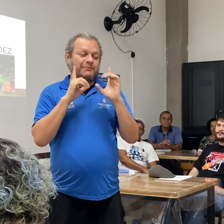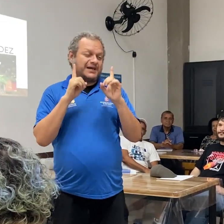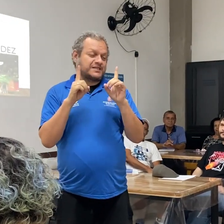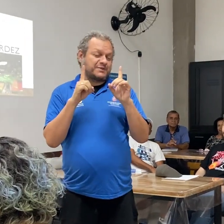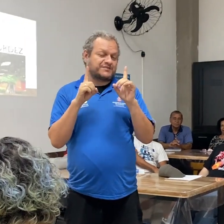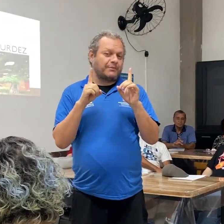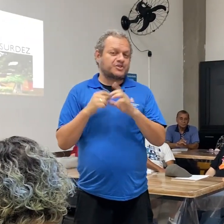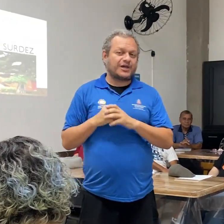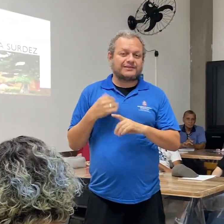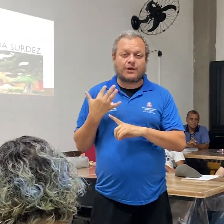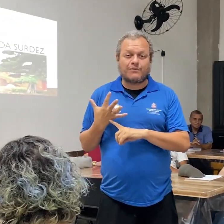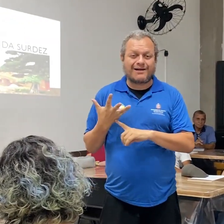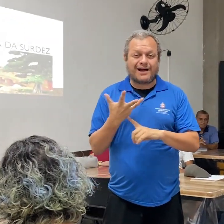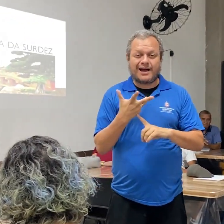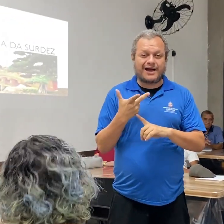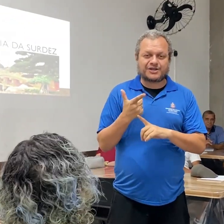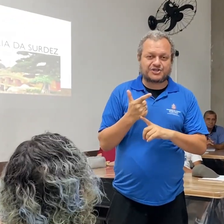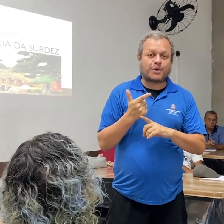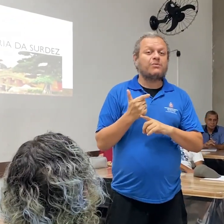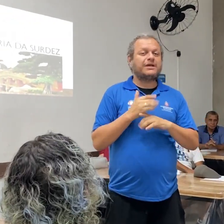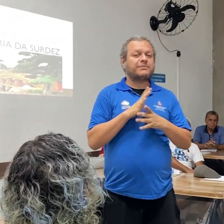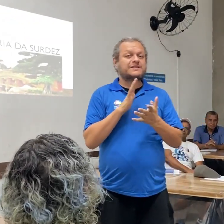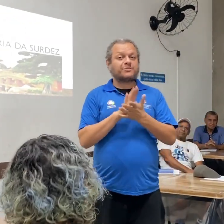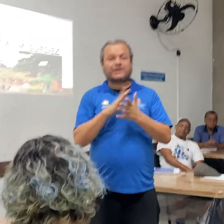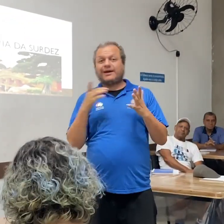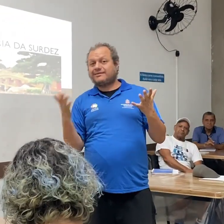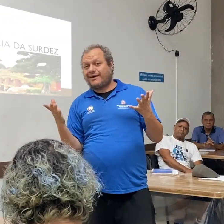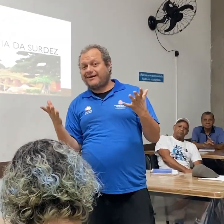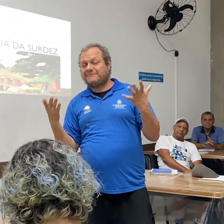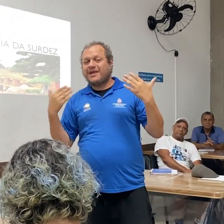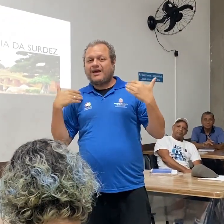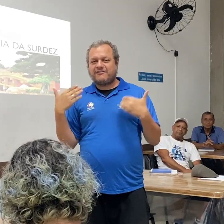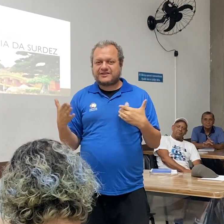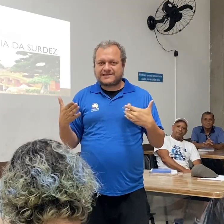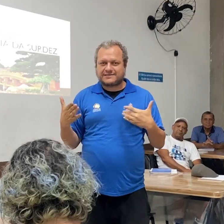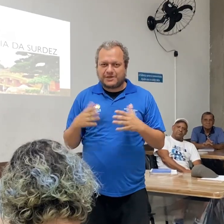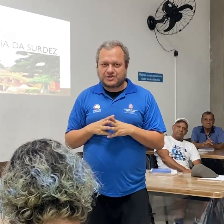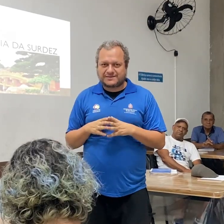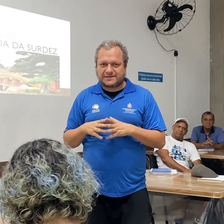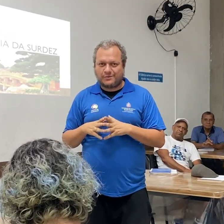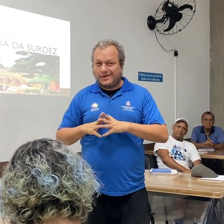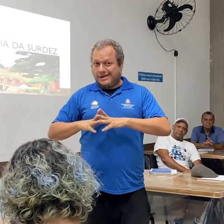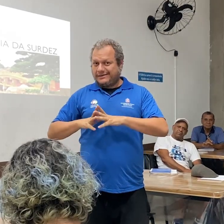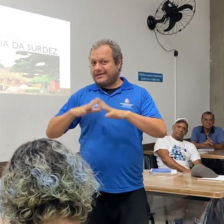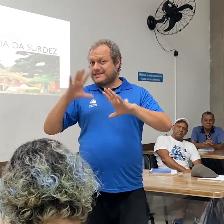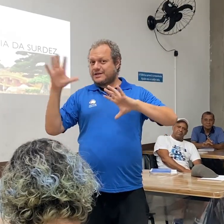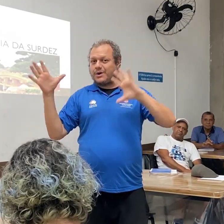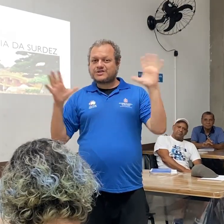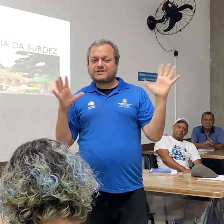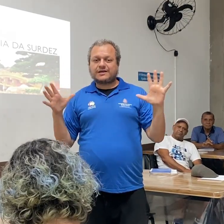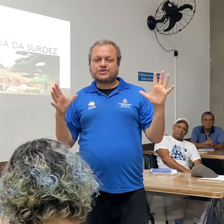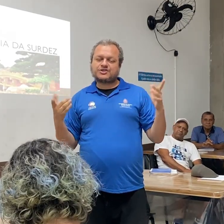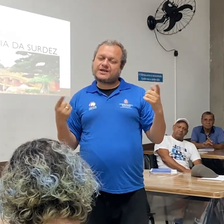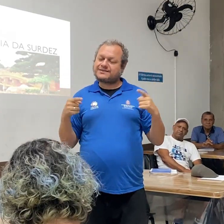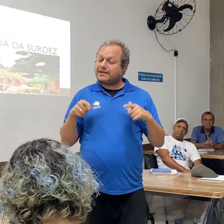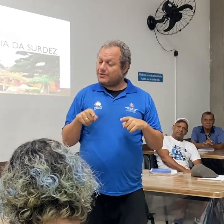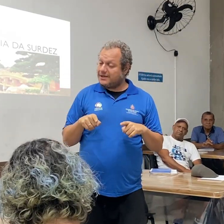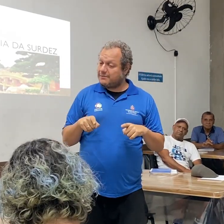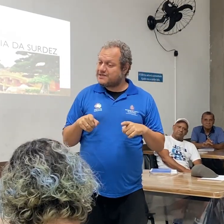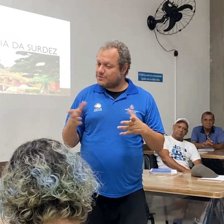Mais especificamente ainda com arte, com Libras, porque a ideia é fazer essa mediação, né, das linguagens artísticas, tendo a Libras, não